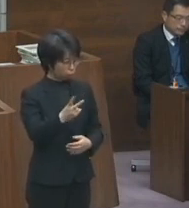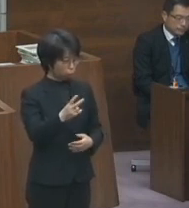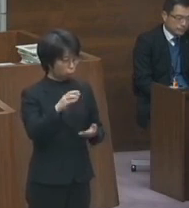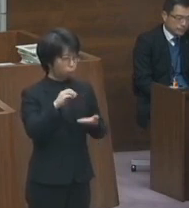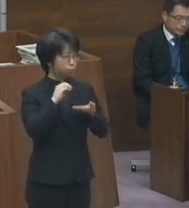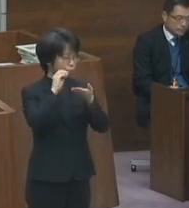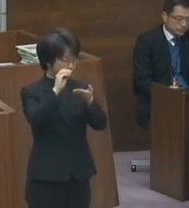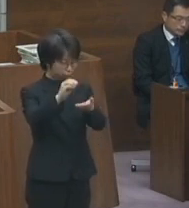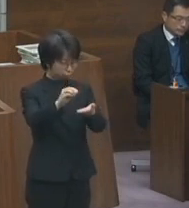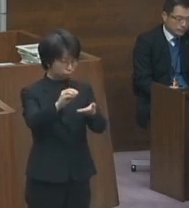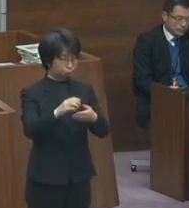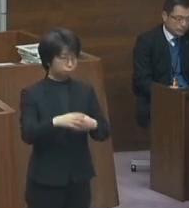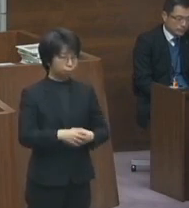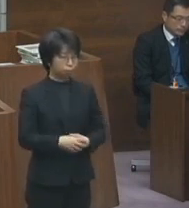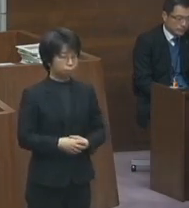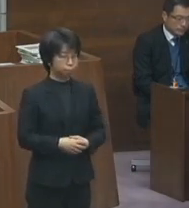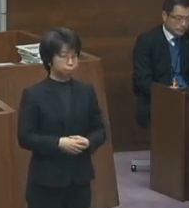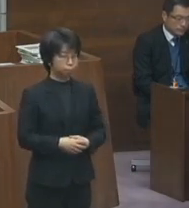題に供します。